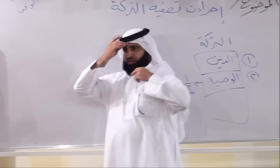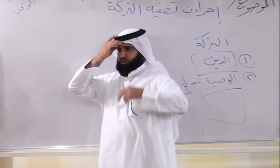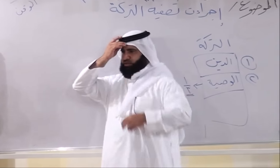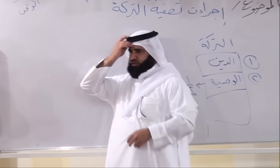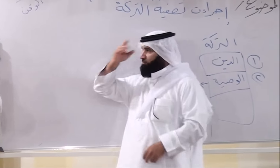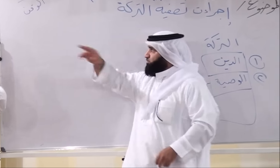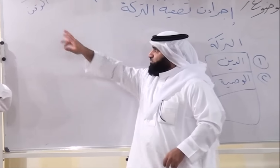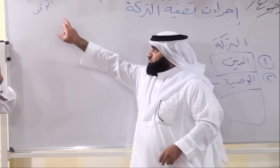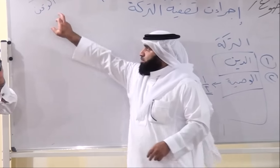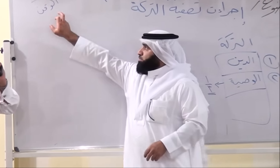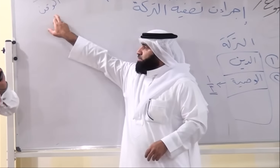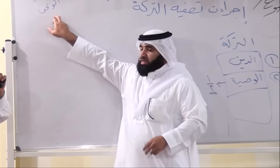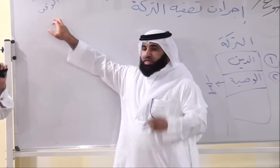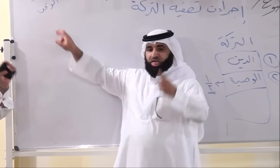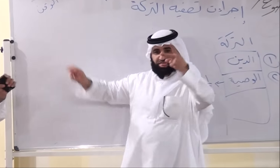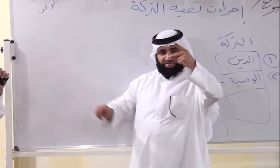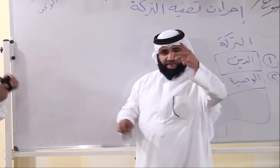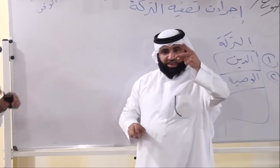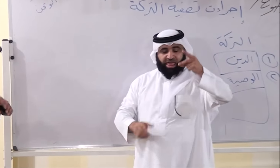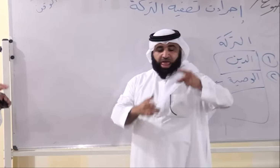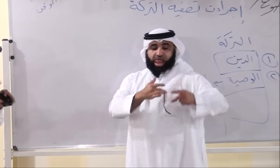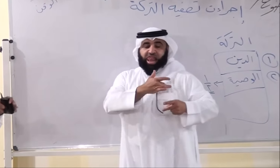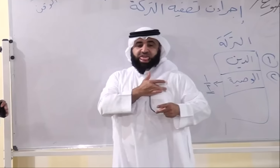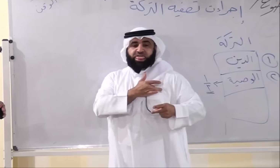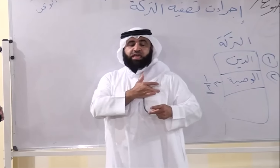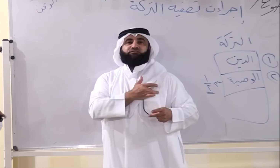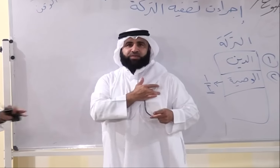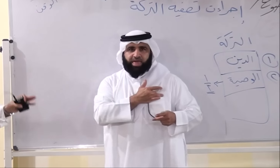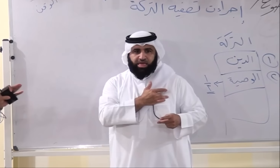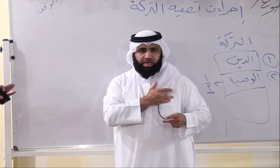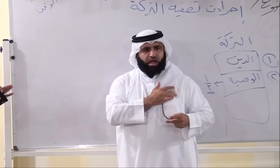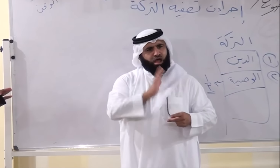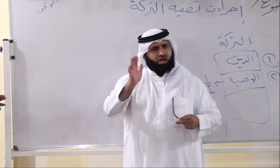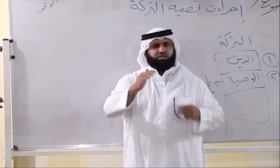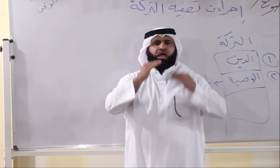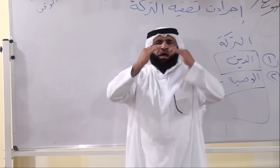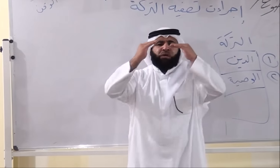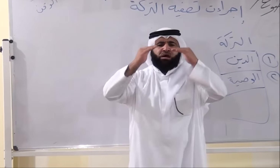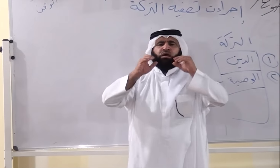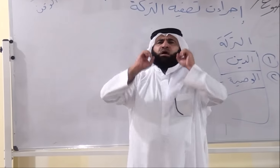الوقف إذا عقدت النية وتلفظت بالوقف خلاص انتهى الموضوع.